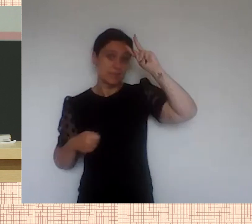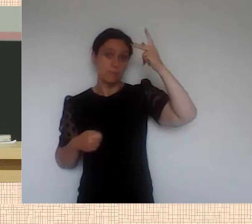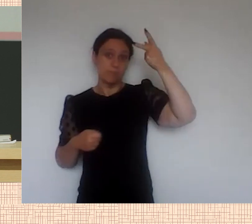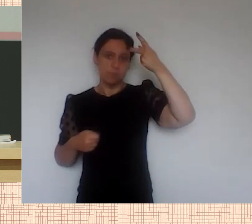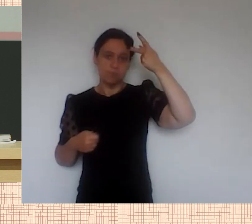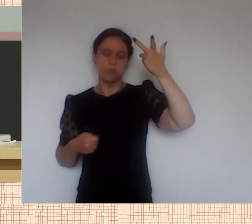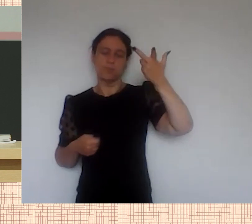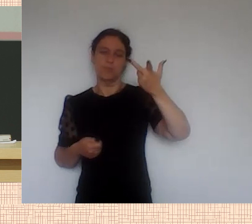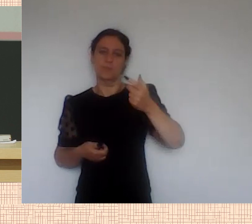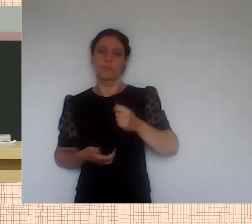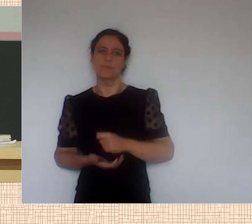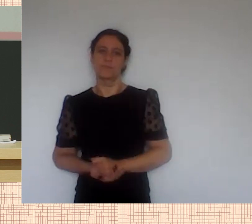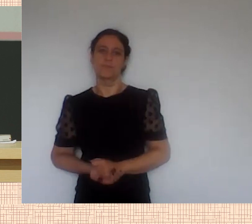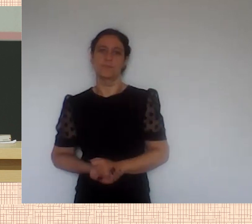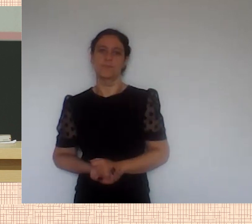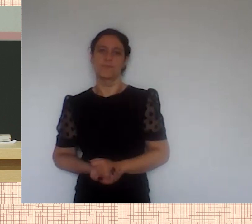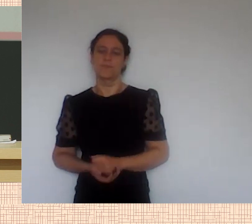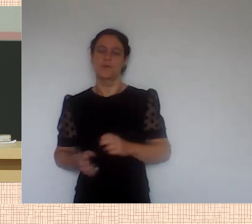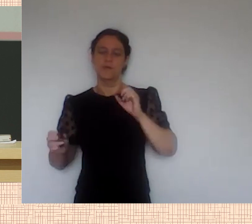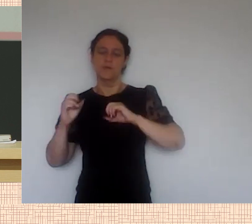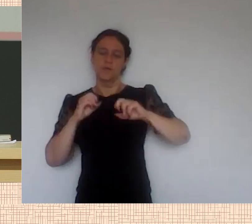Senhor Jesus.